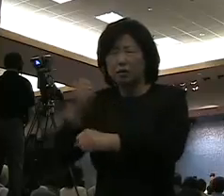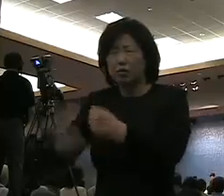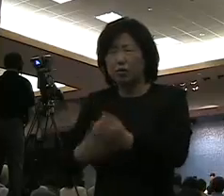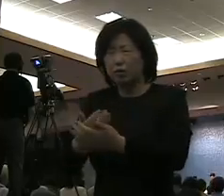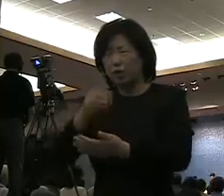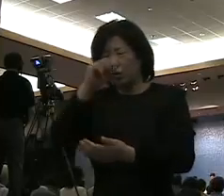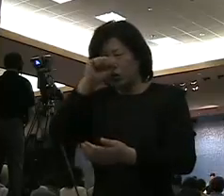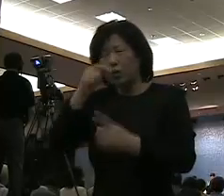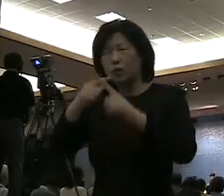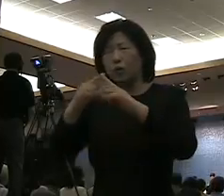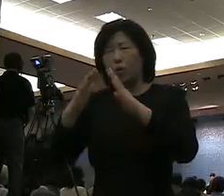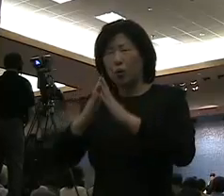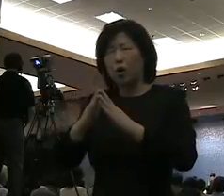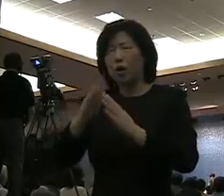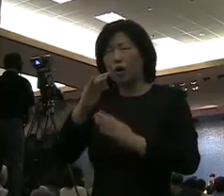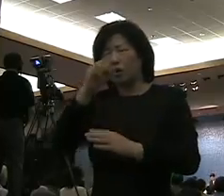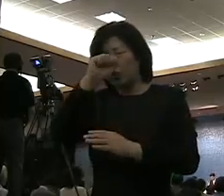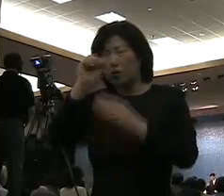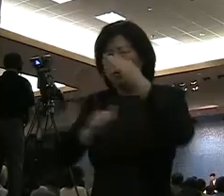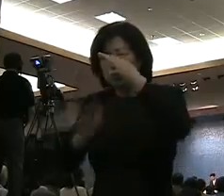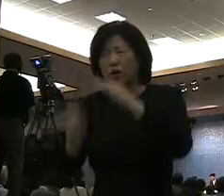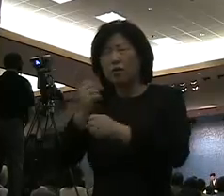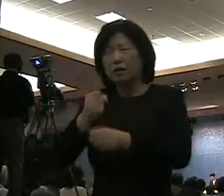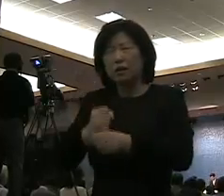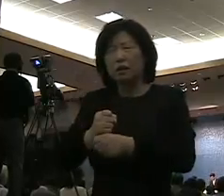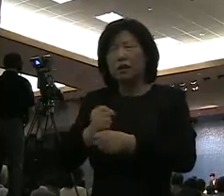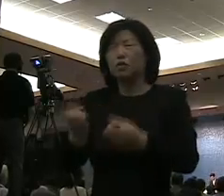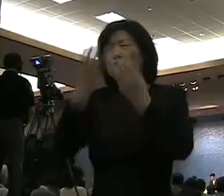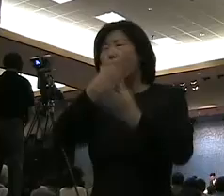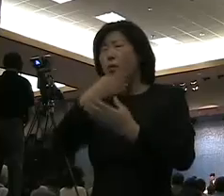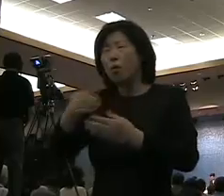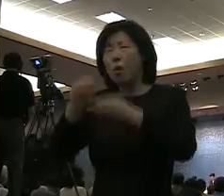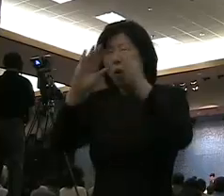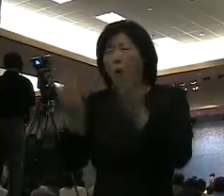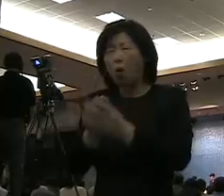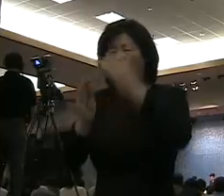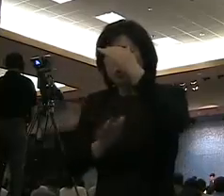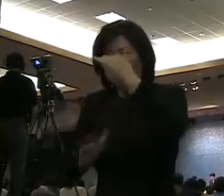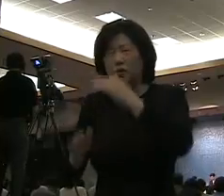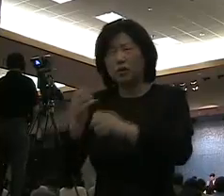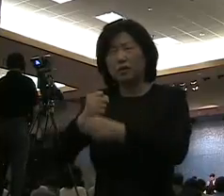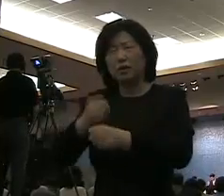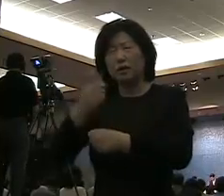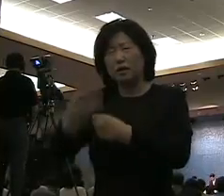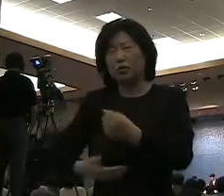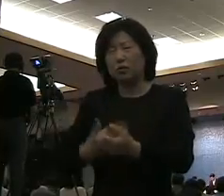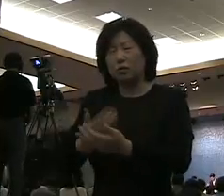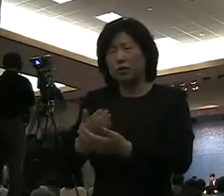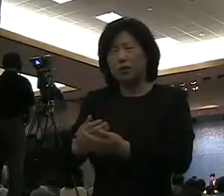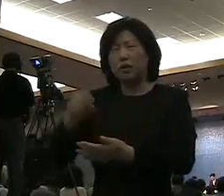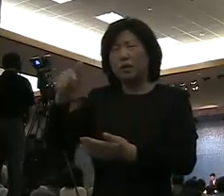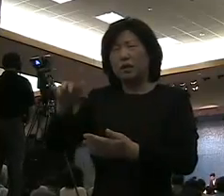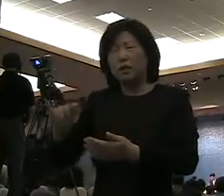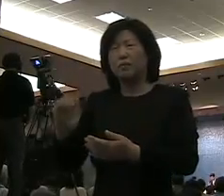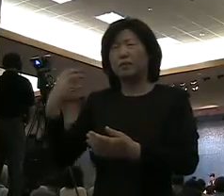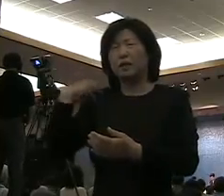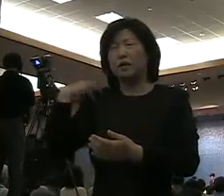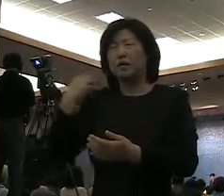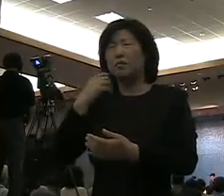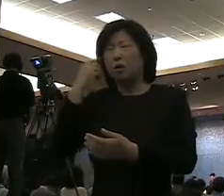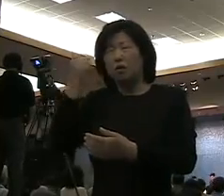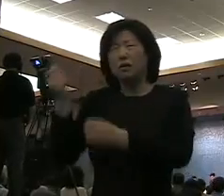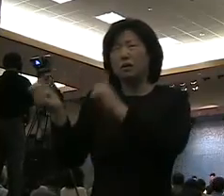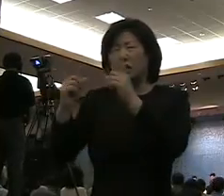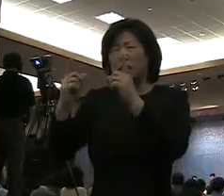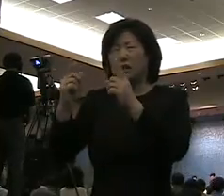좋은 성도들이 만든다는 축복을 온 성도들이 알게 하옵소서. 오늘 말씀을 선포하시는 김승훈 담임 목사님을 통해 살아계신